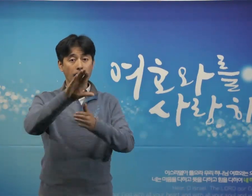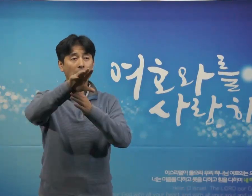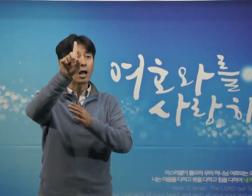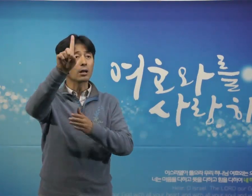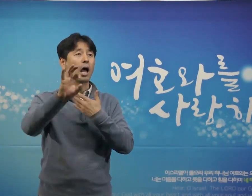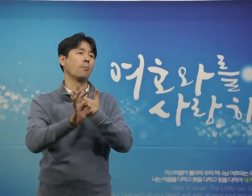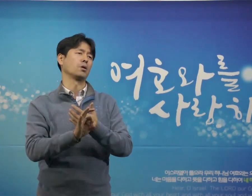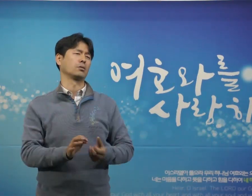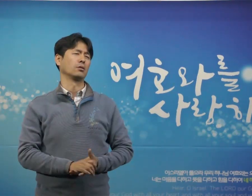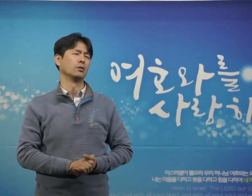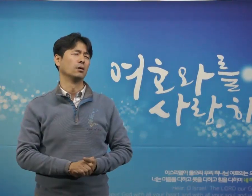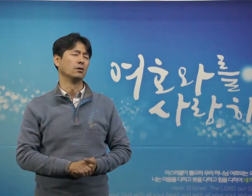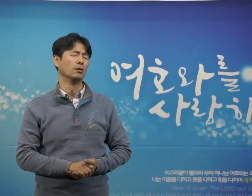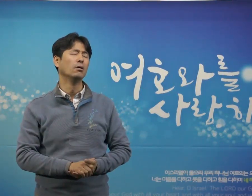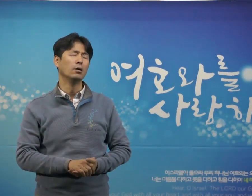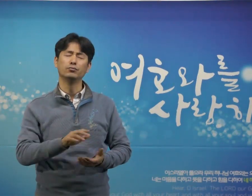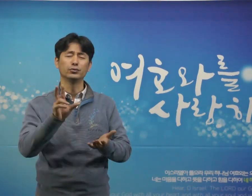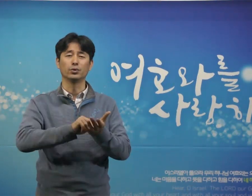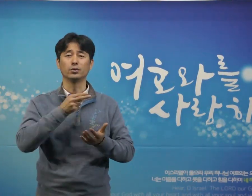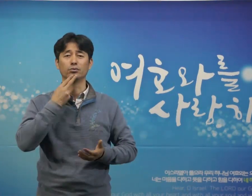어렵습니다. 그렇지만 방송을 통해서